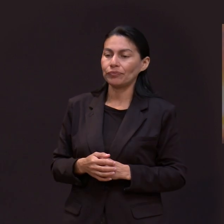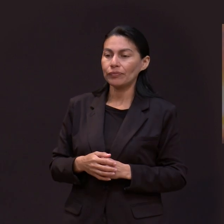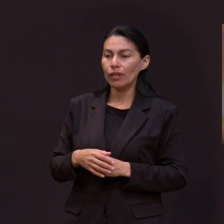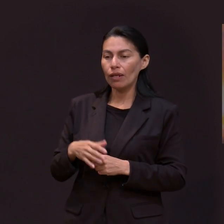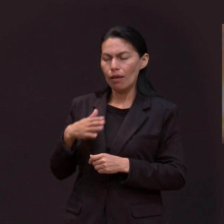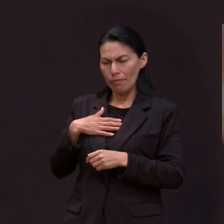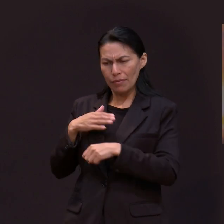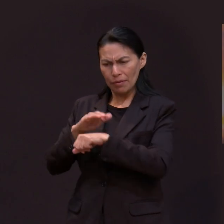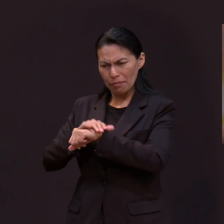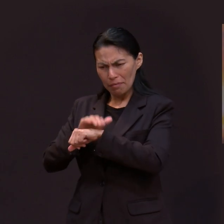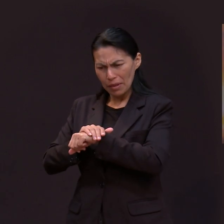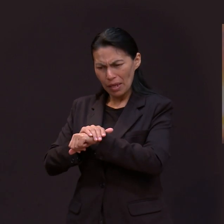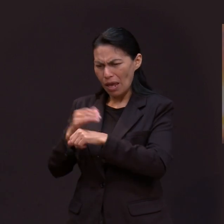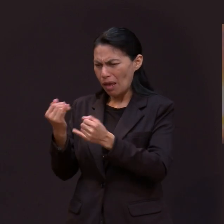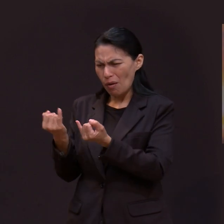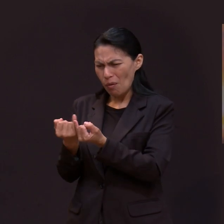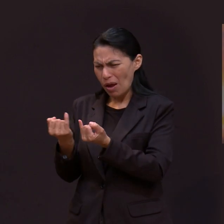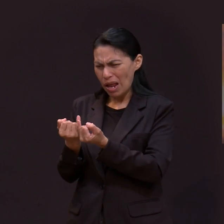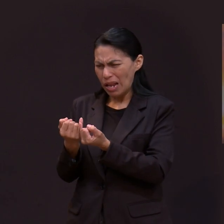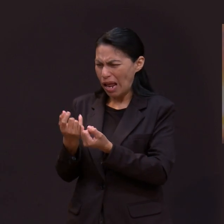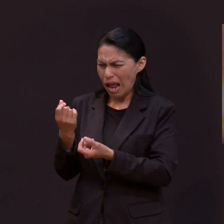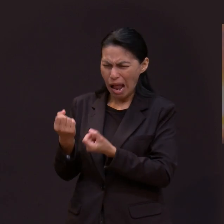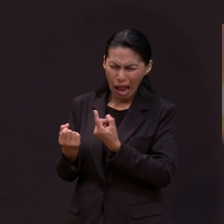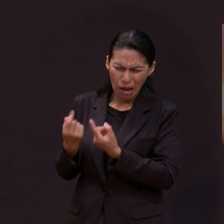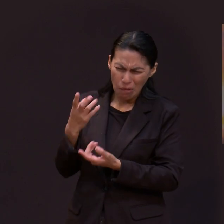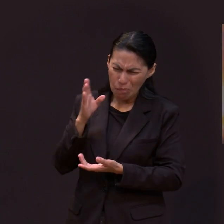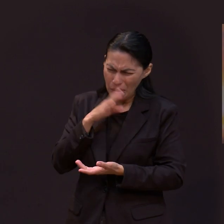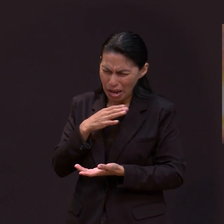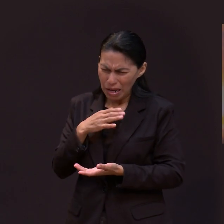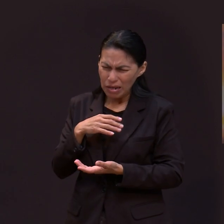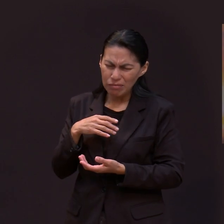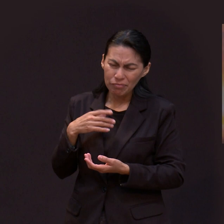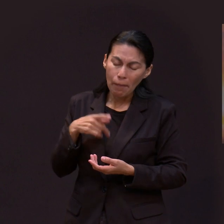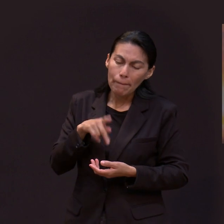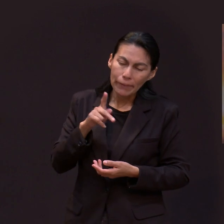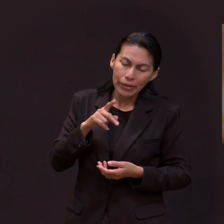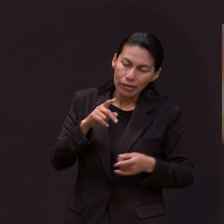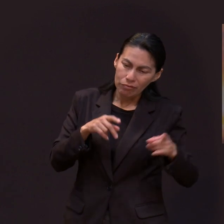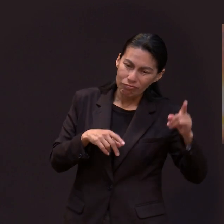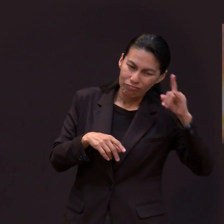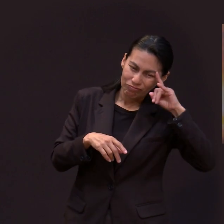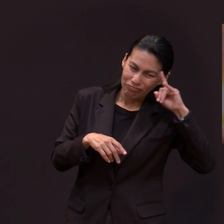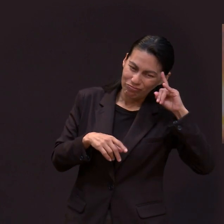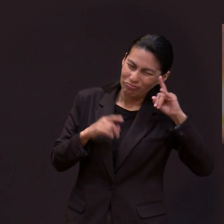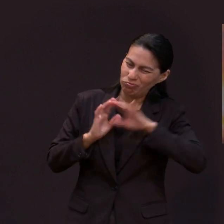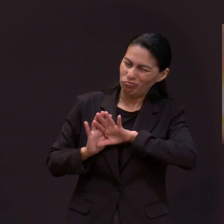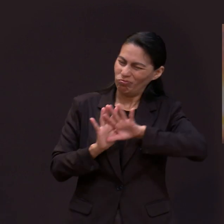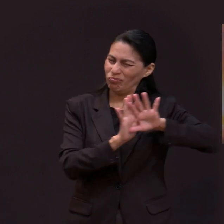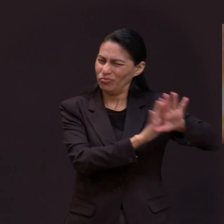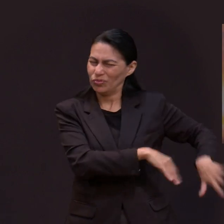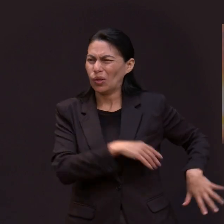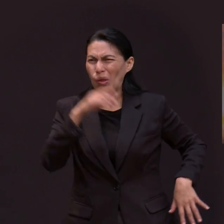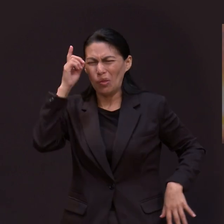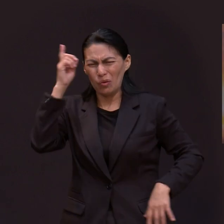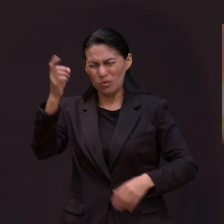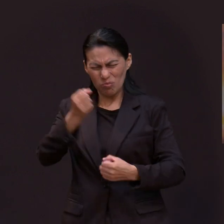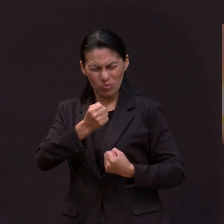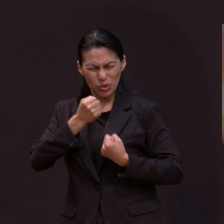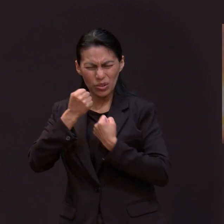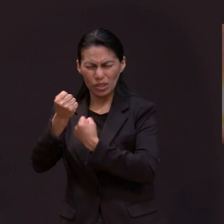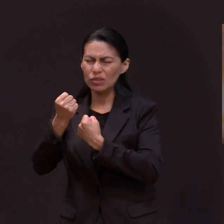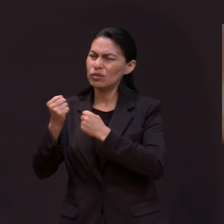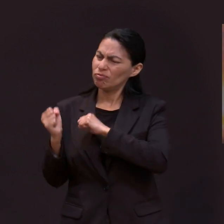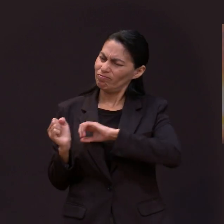había sufrido un inconveniente entonces era la obra del enemigo pero yo tiene más poder